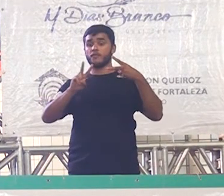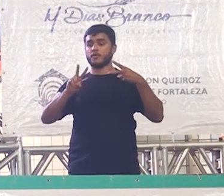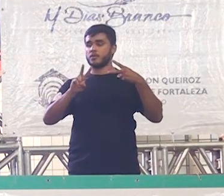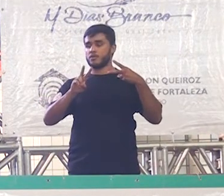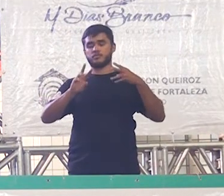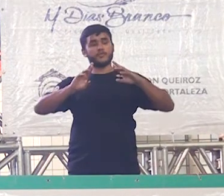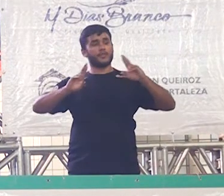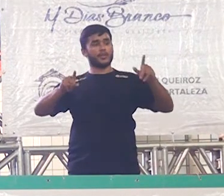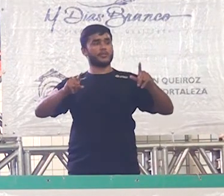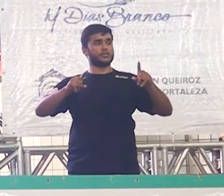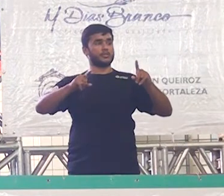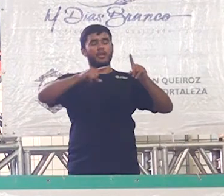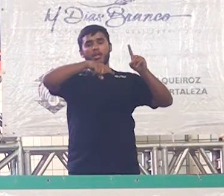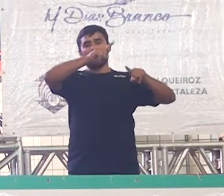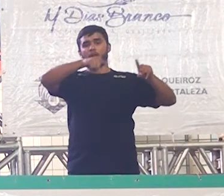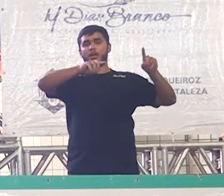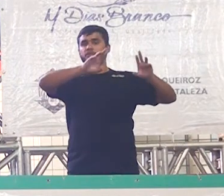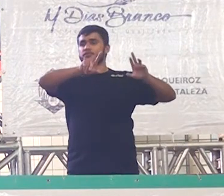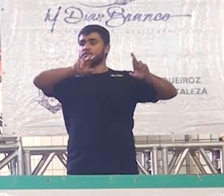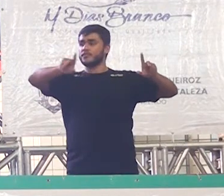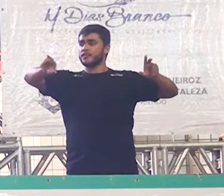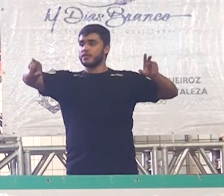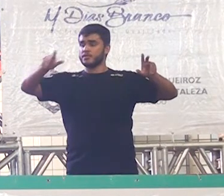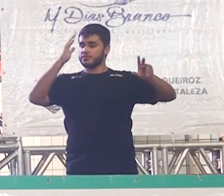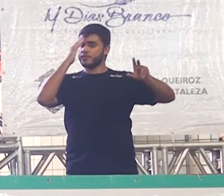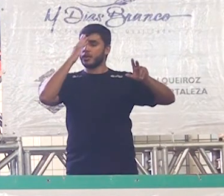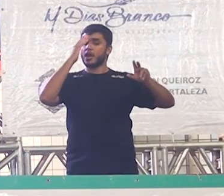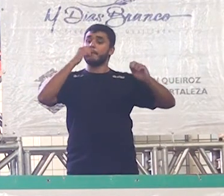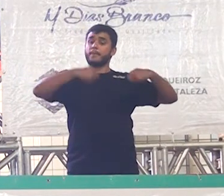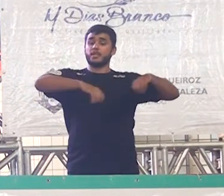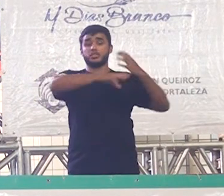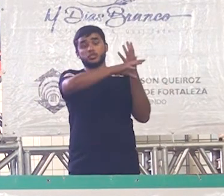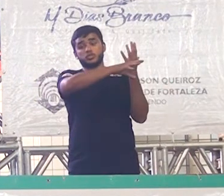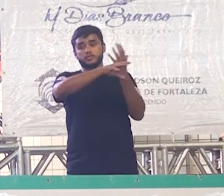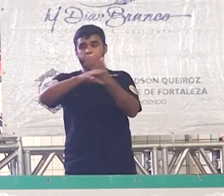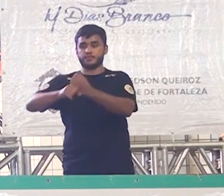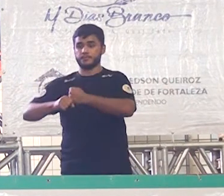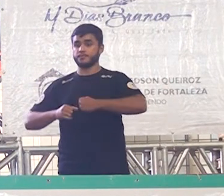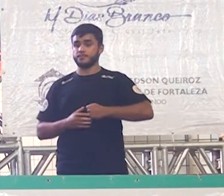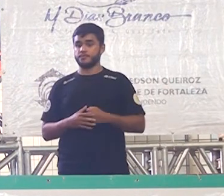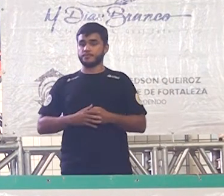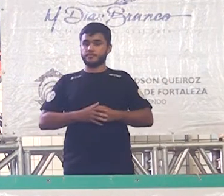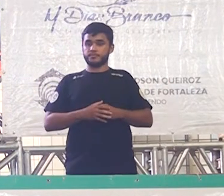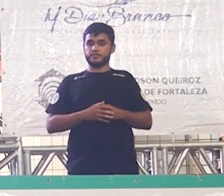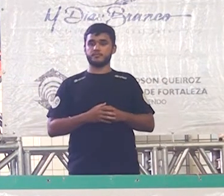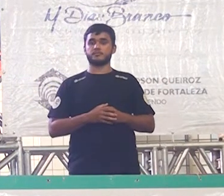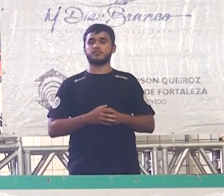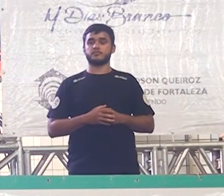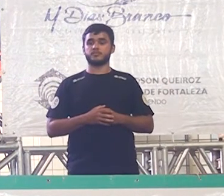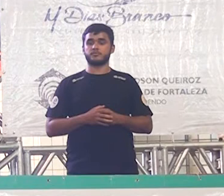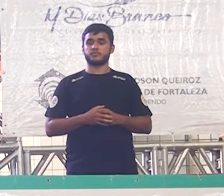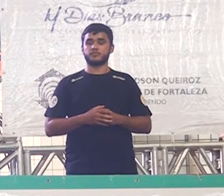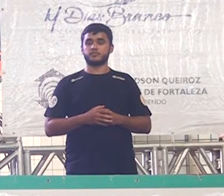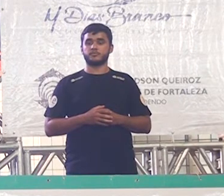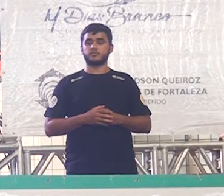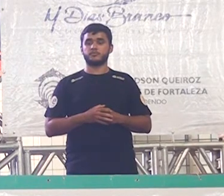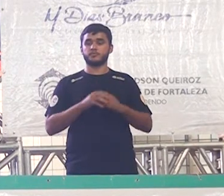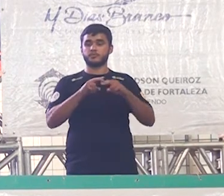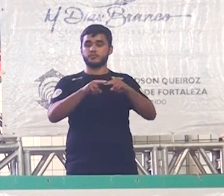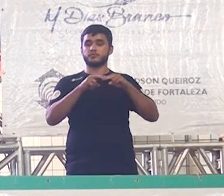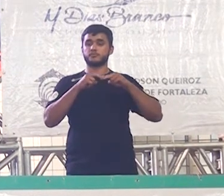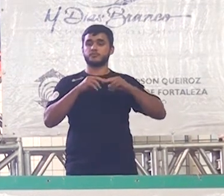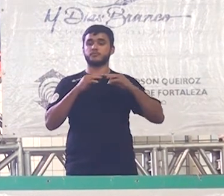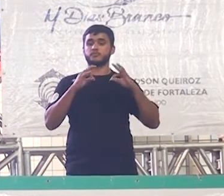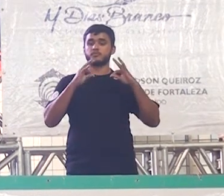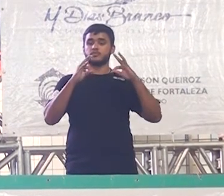Então, o que a gente fez aí foi calcular a média ponderada desse número de veículos pela velocidade dele. Né? Velocidade vezes o número de veículos pelo